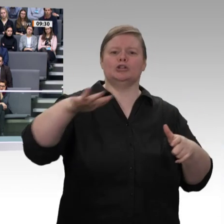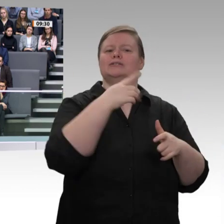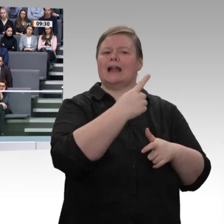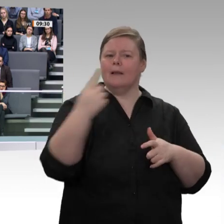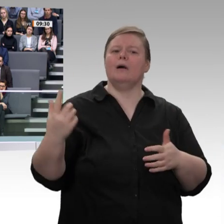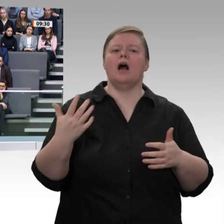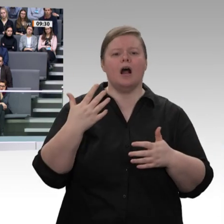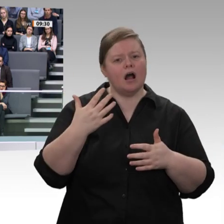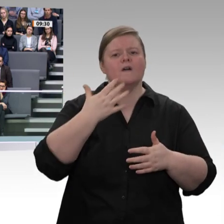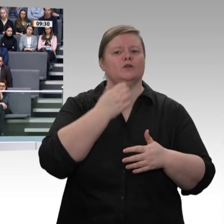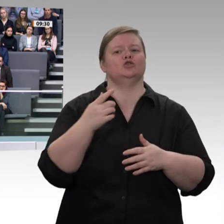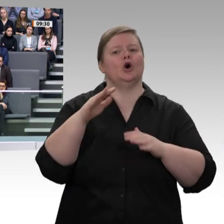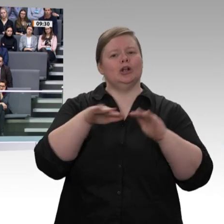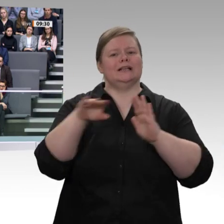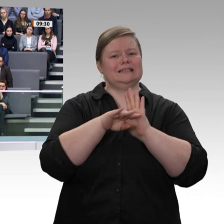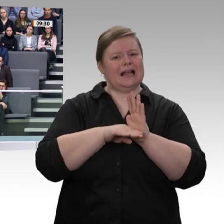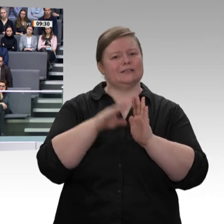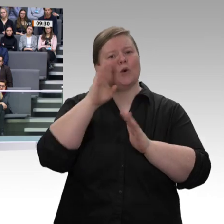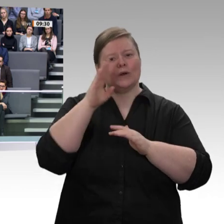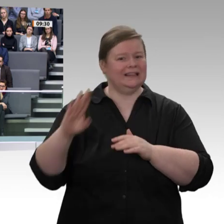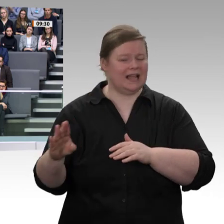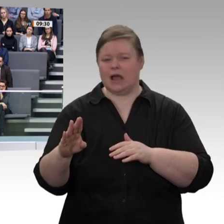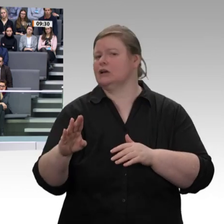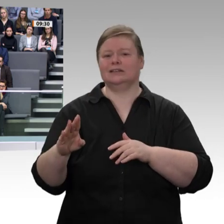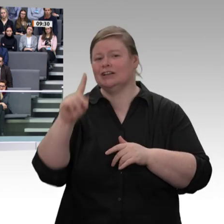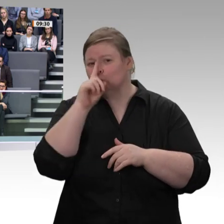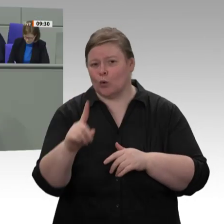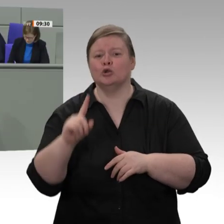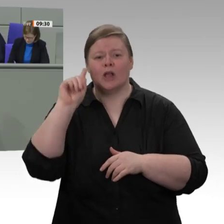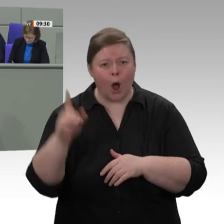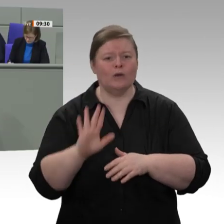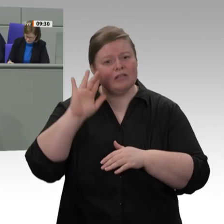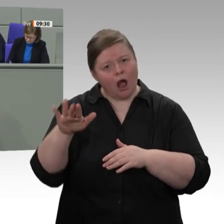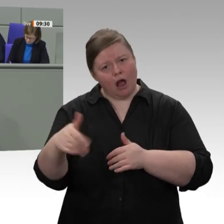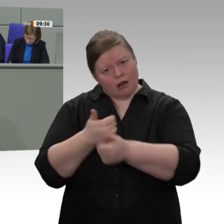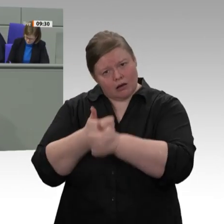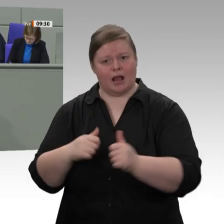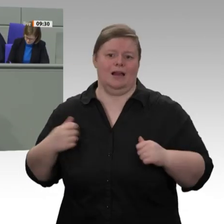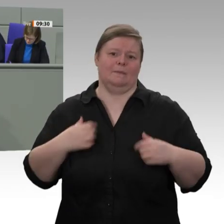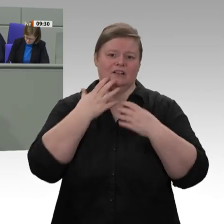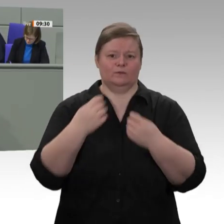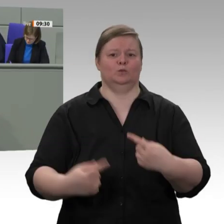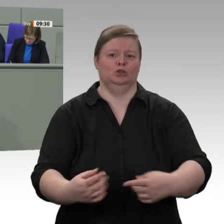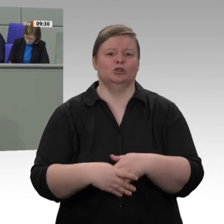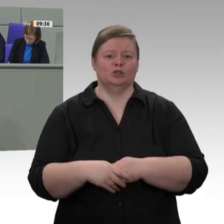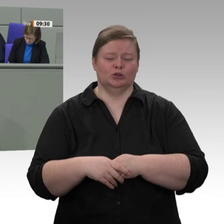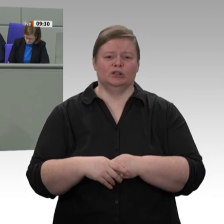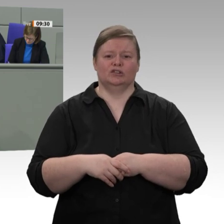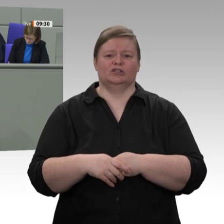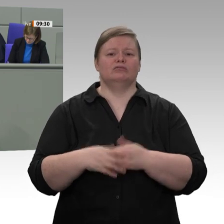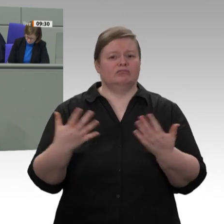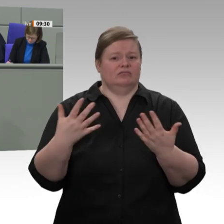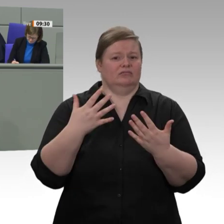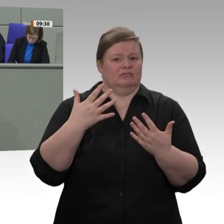Monate getan haben, diesem Staat ein Gesicht zu geben, der Würde, des Respekts, der Trauer,